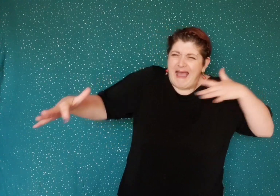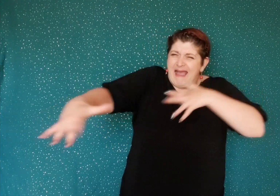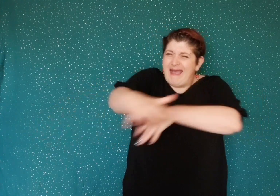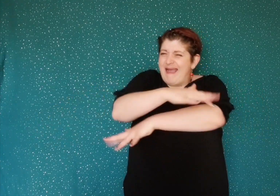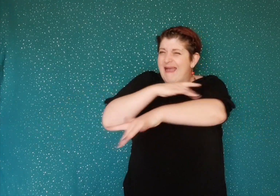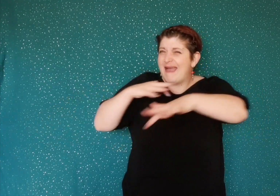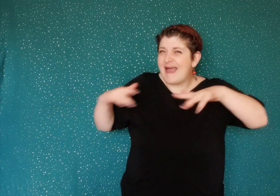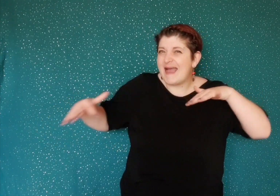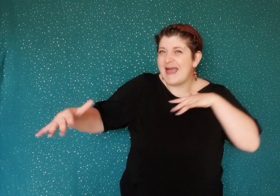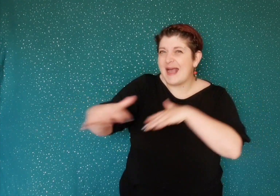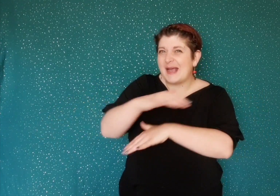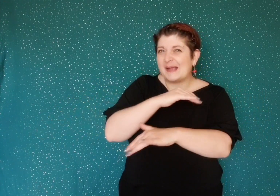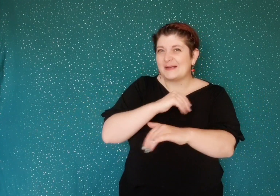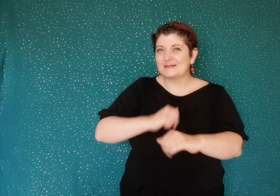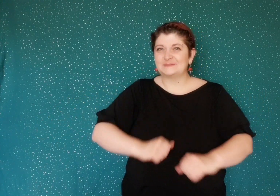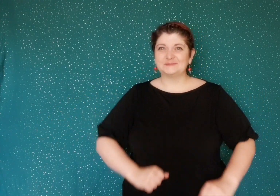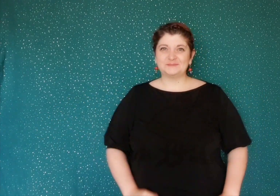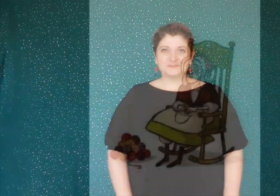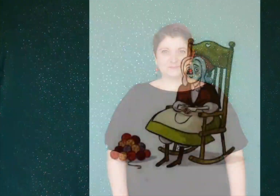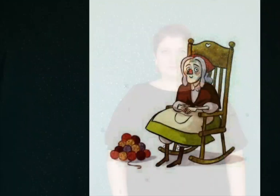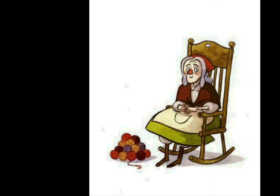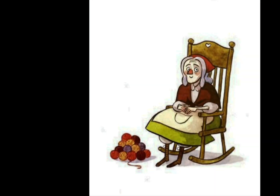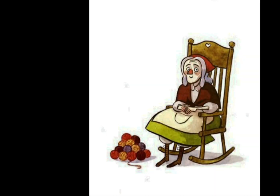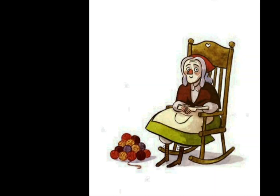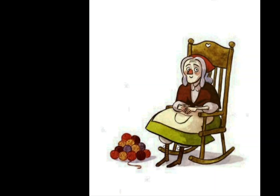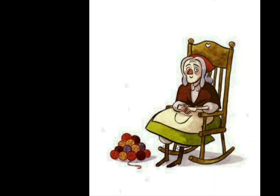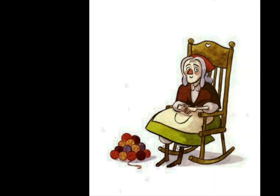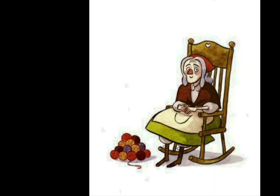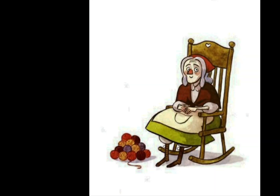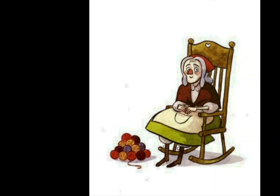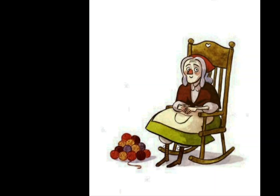avec une très grande famille.